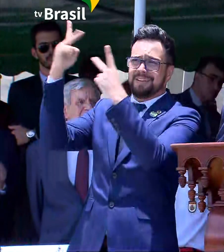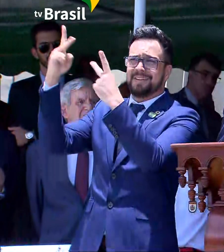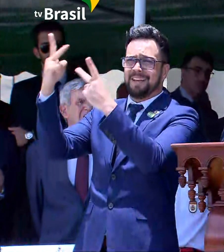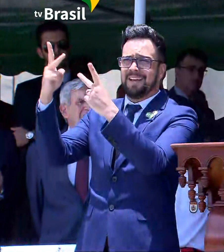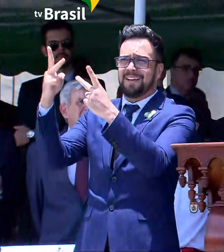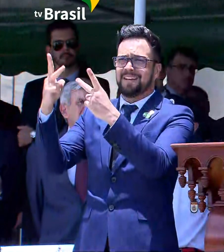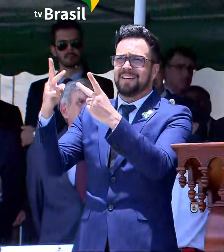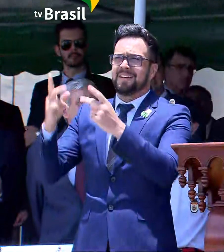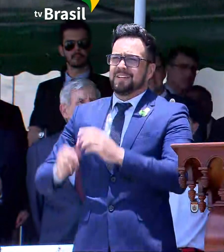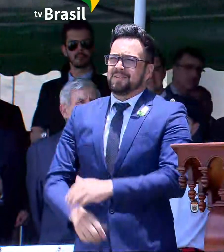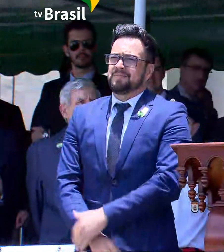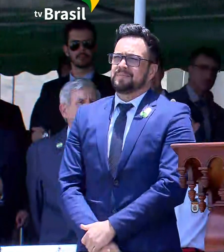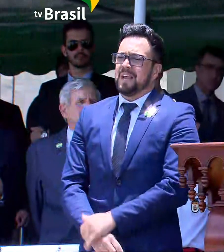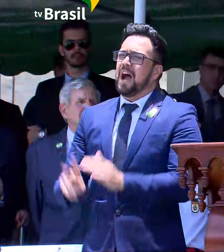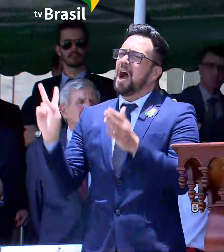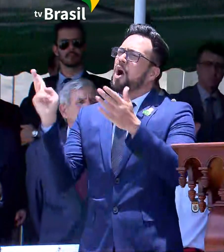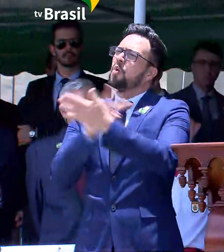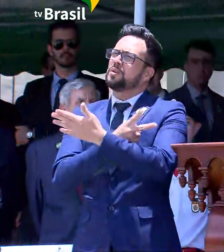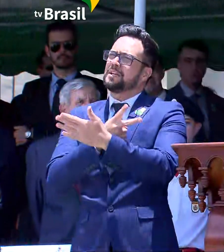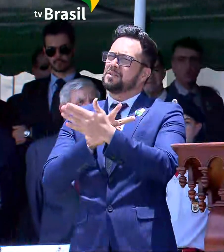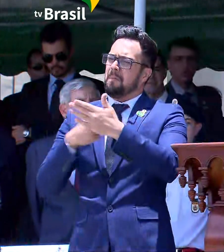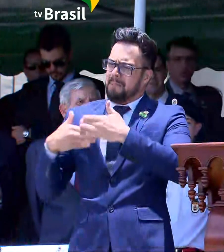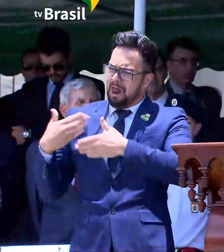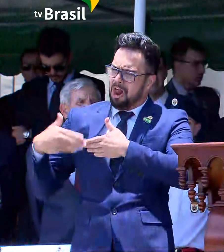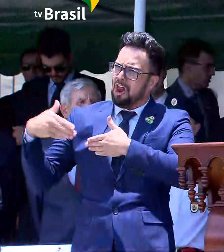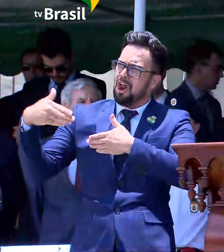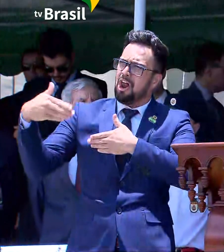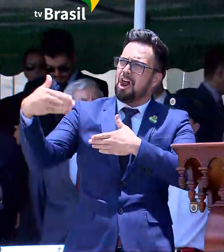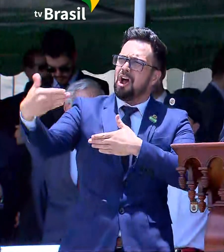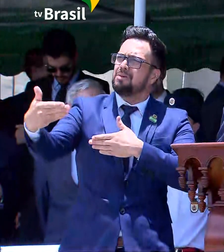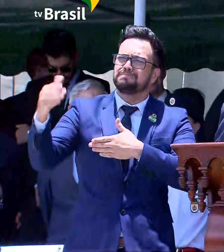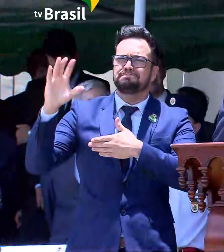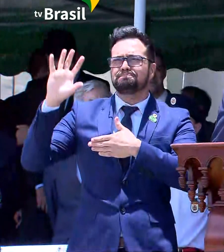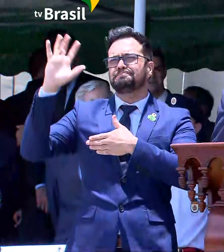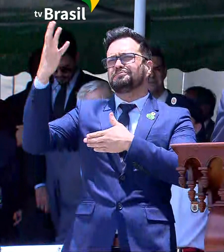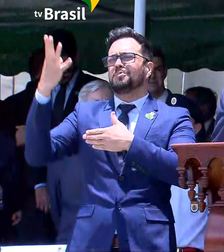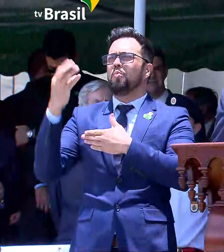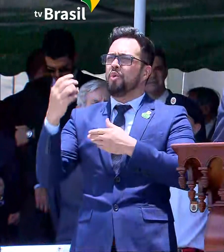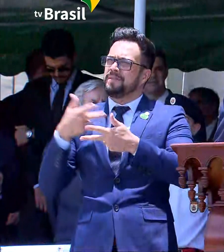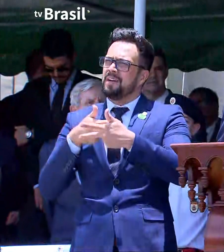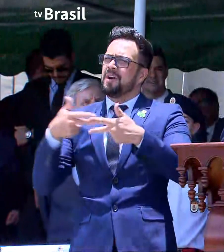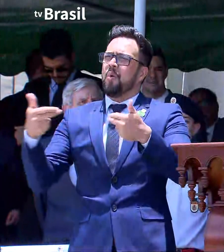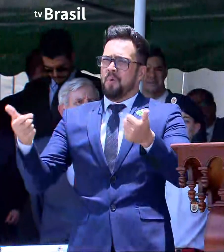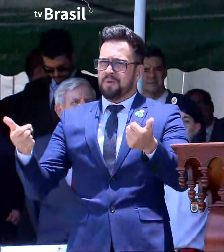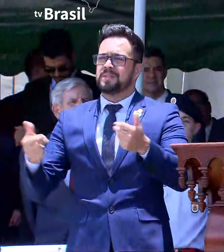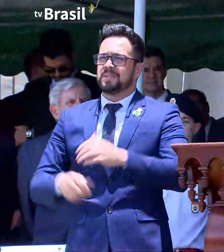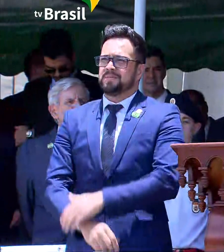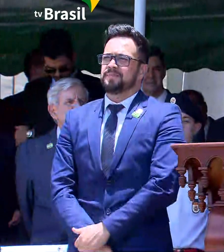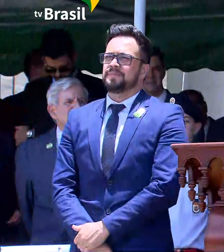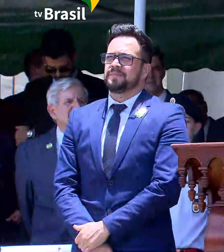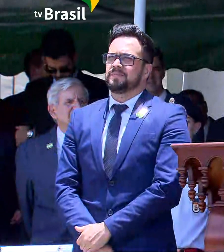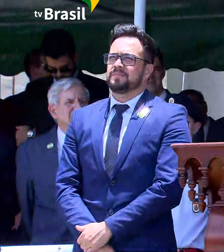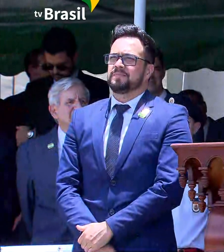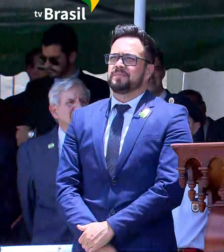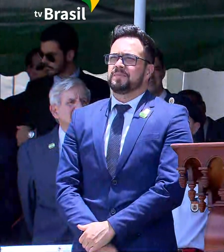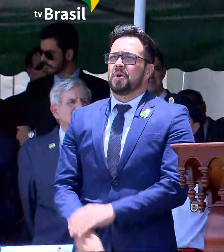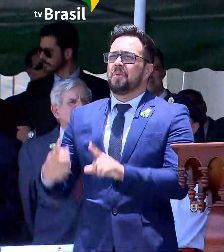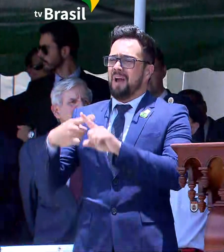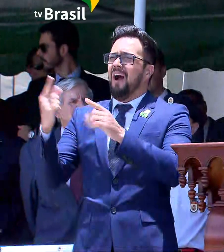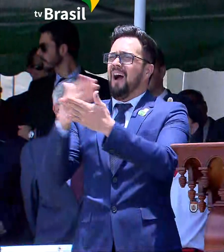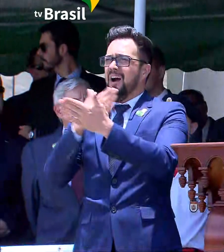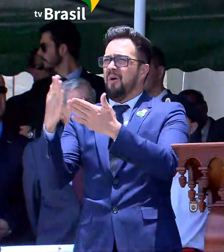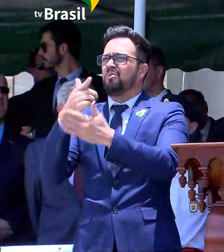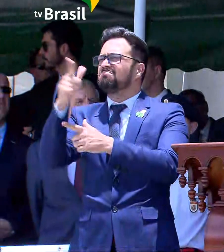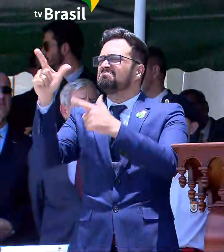uma série de fatos ao longo dessa nossa andança. Quando aqueles que não têm qualquer compromisso